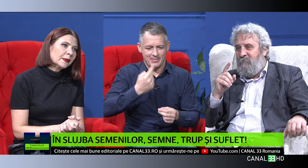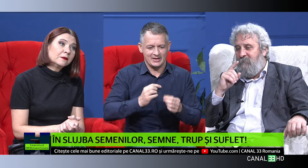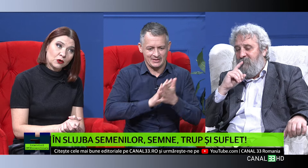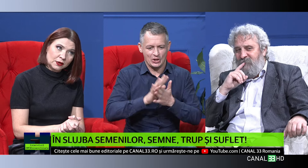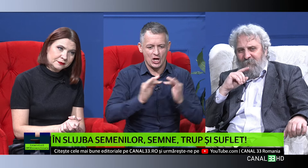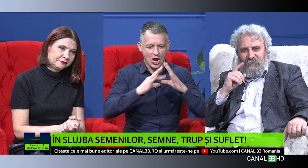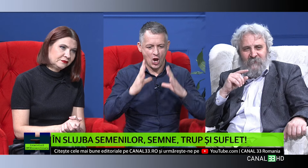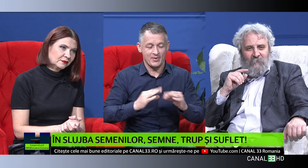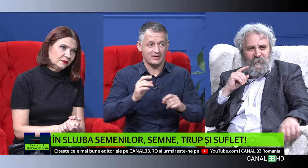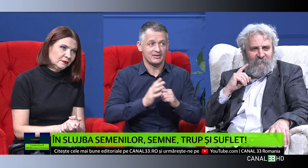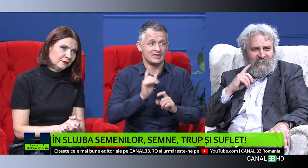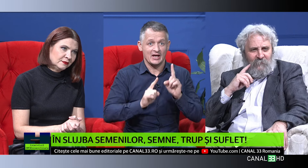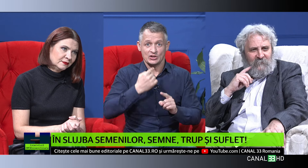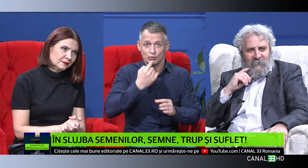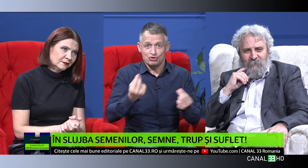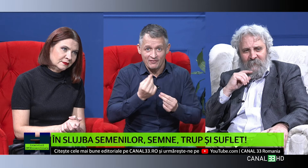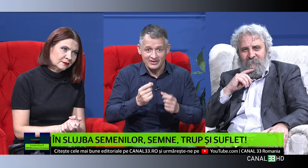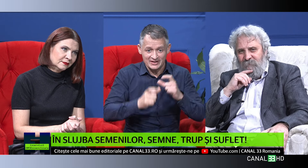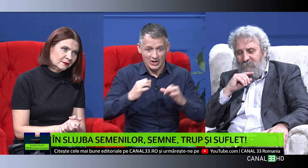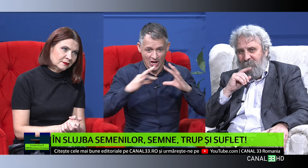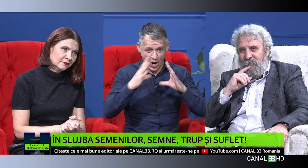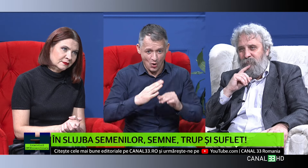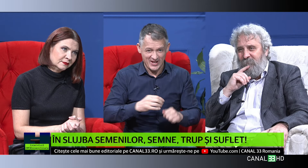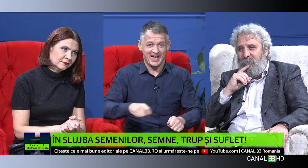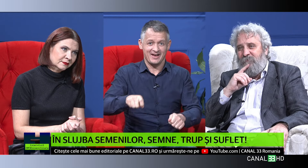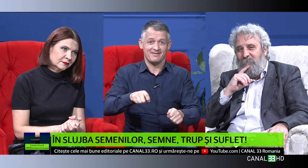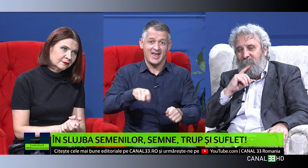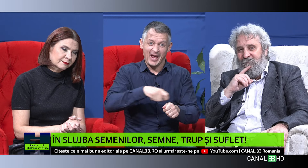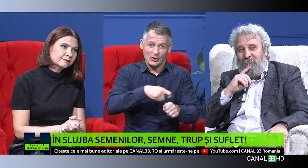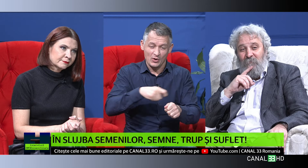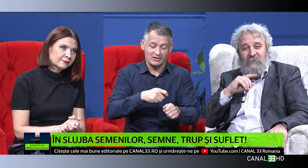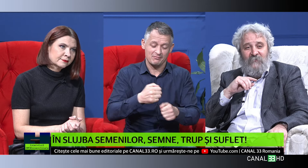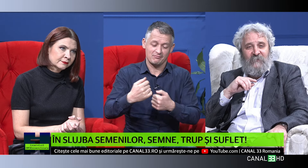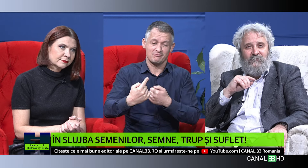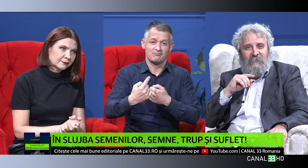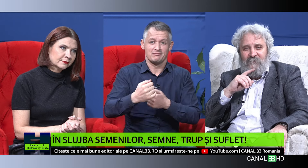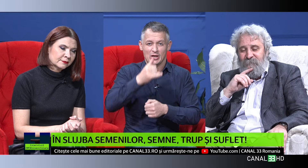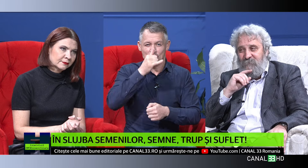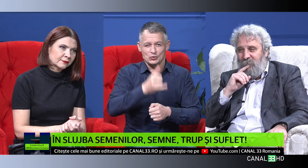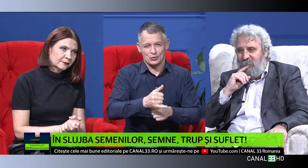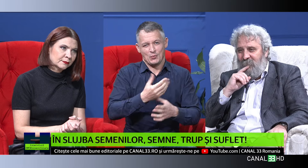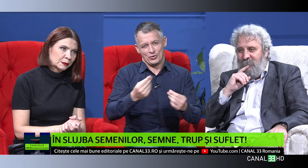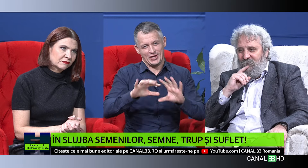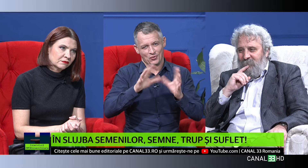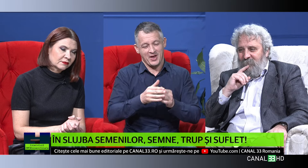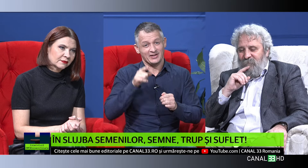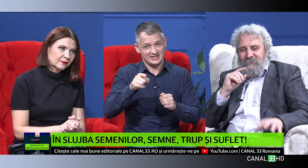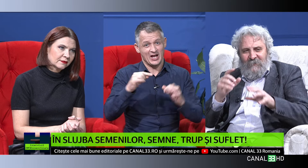secundă. Dacă zic acum ceva de România educată, o să mă înjură multă lume. Dar România asta educată ar fi trebuit să ia